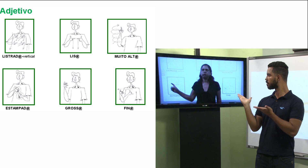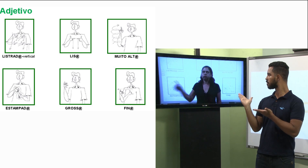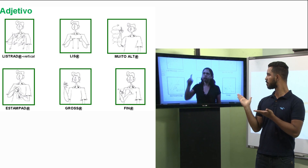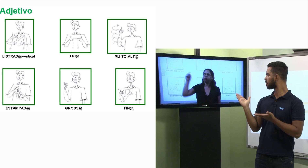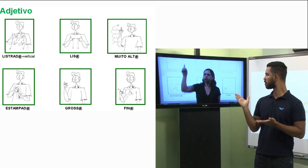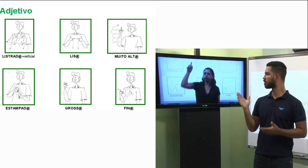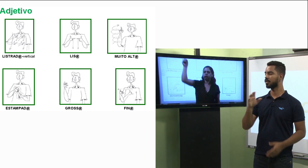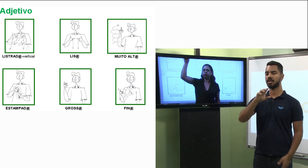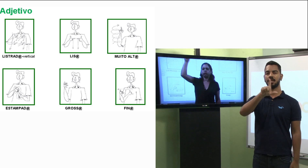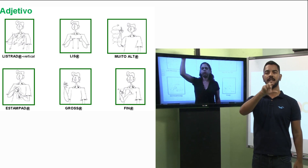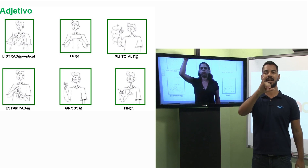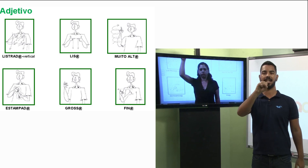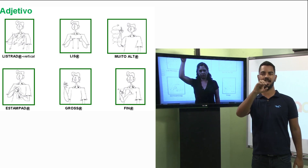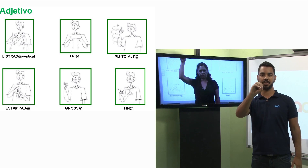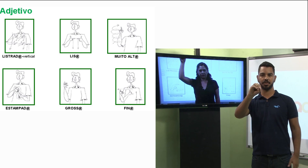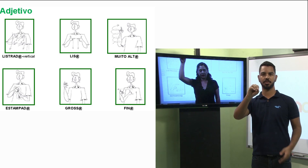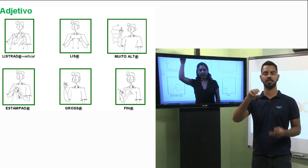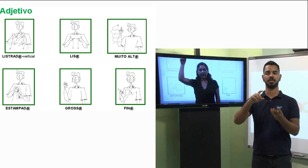muito alto,